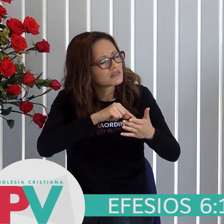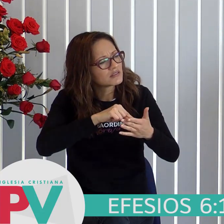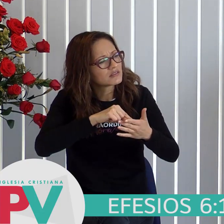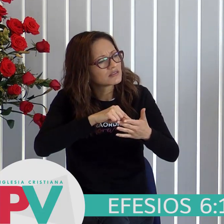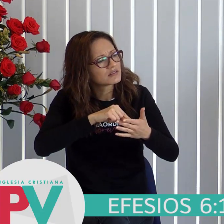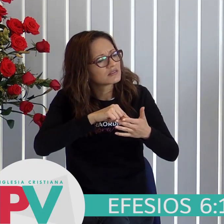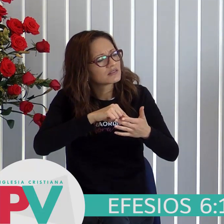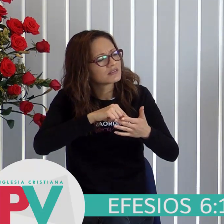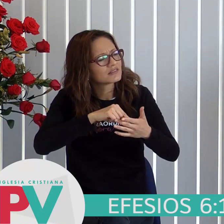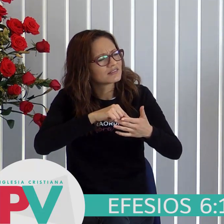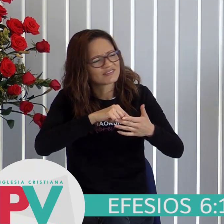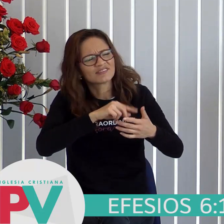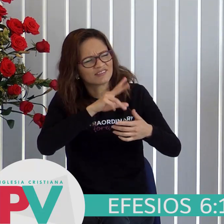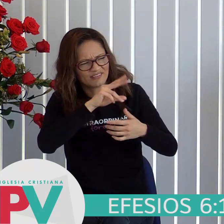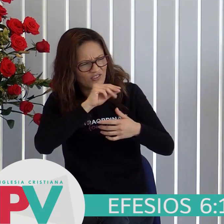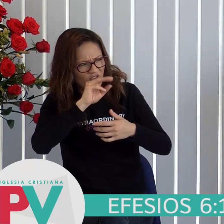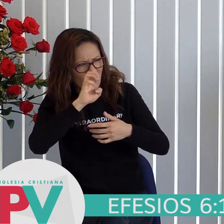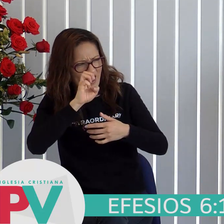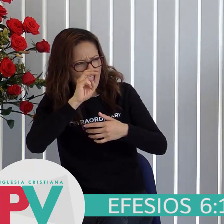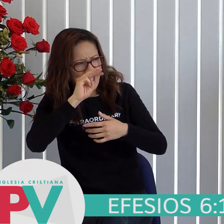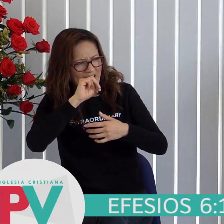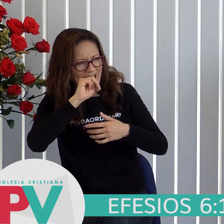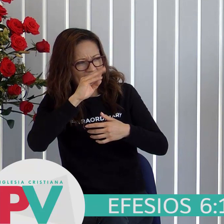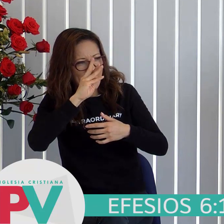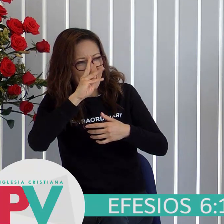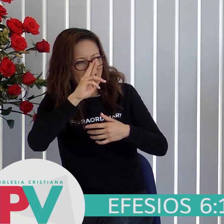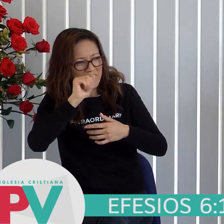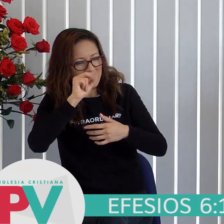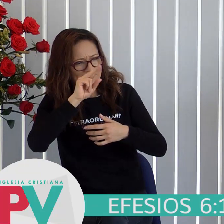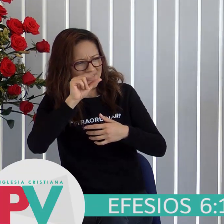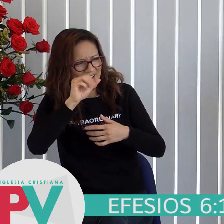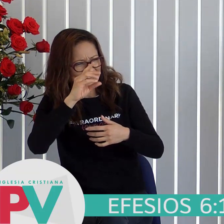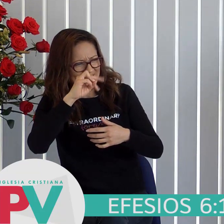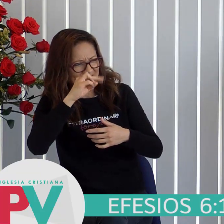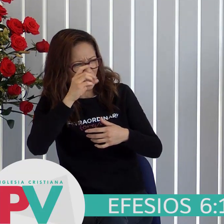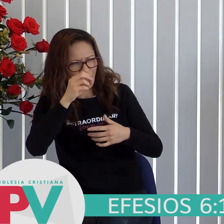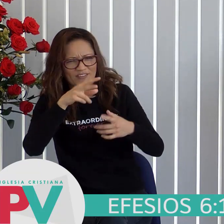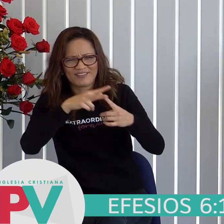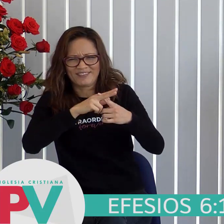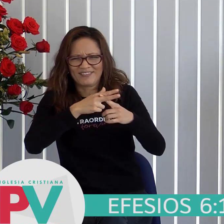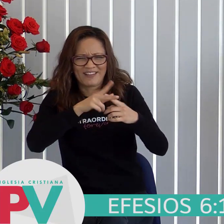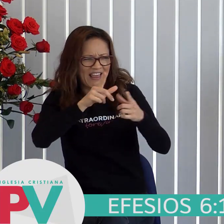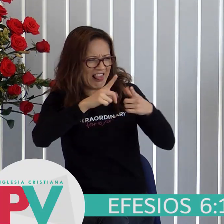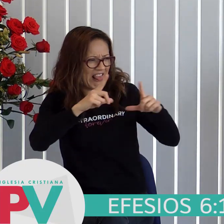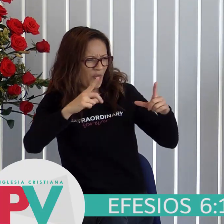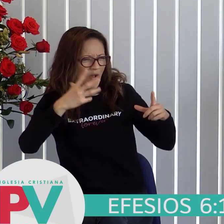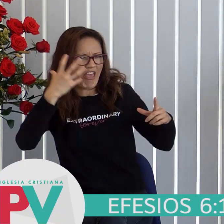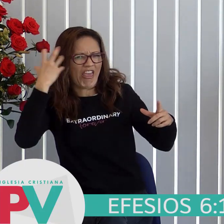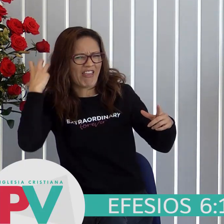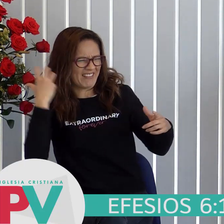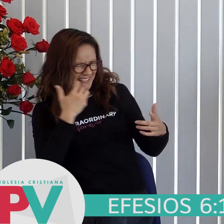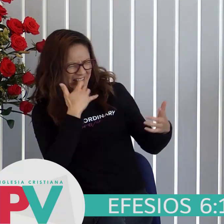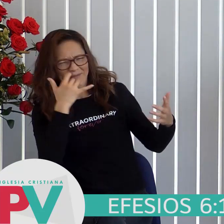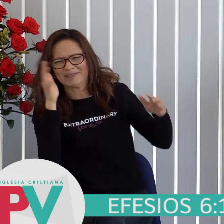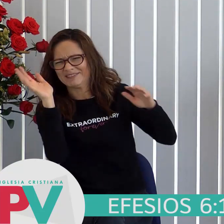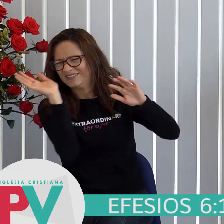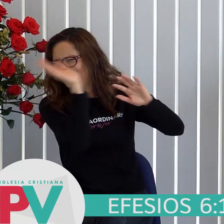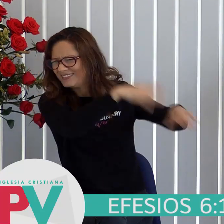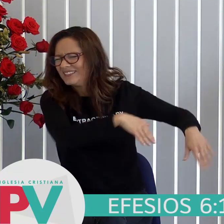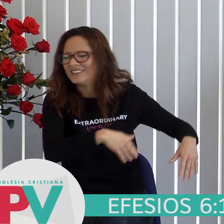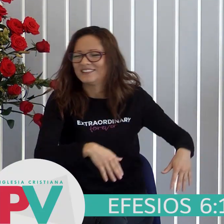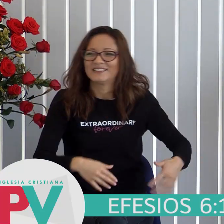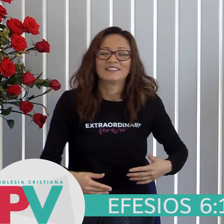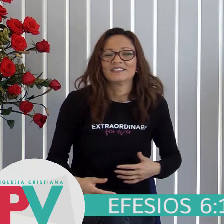Embrazando, pues usted está leyendo por allá una versión de lenguaje arcaico, actualizado, que